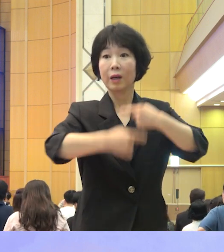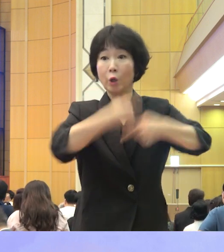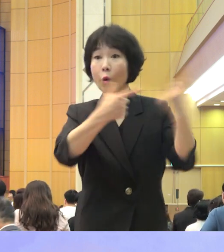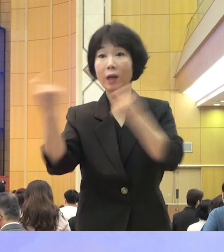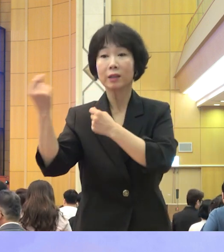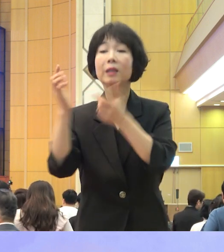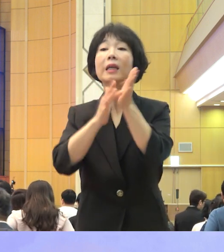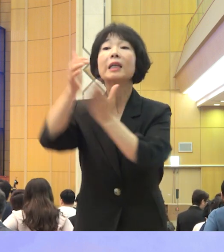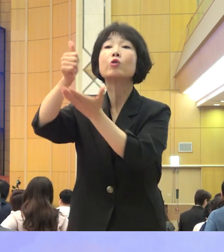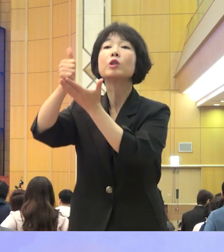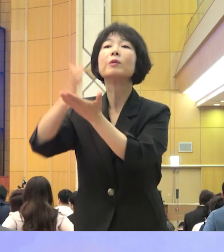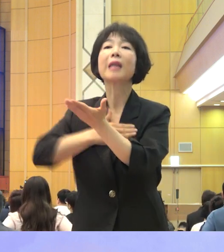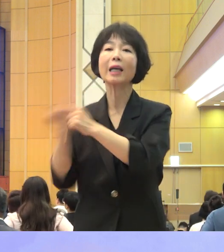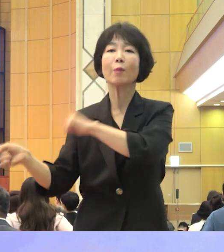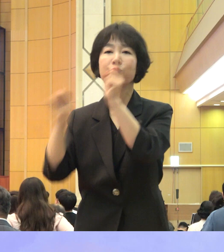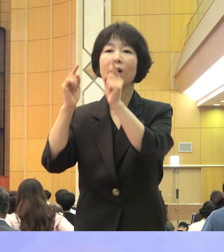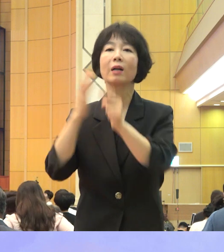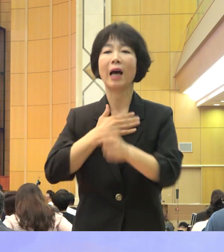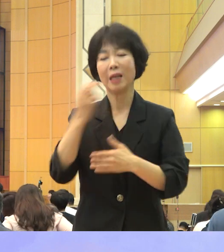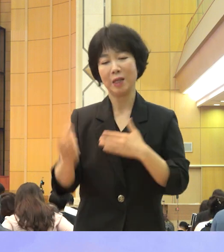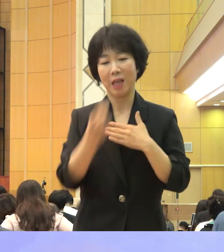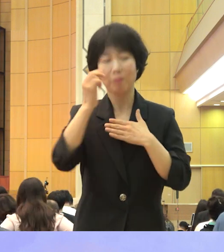부활이요 생명입니다.